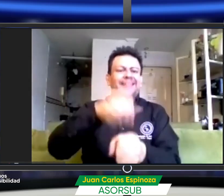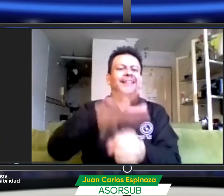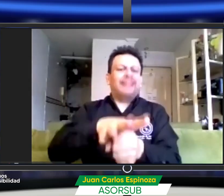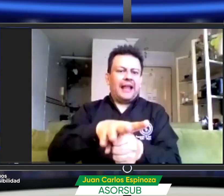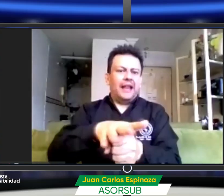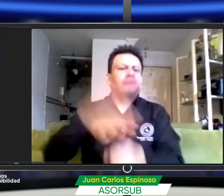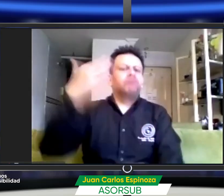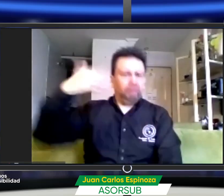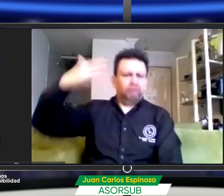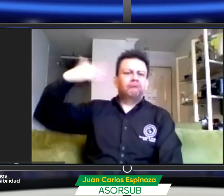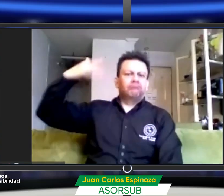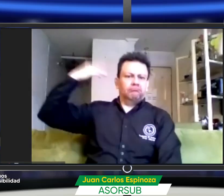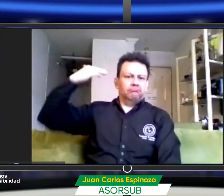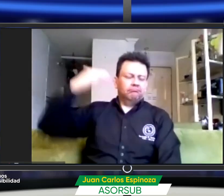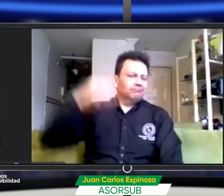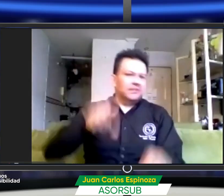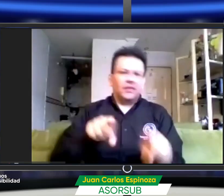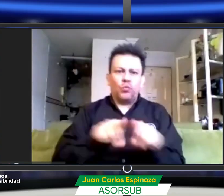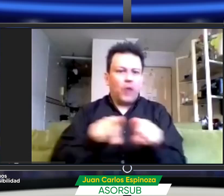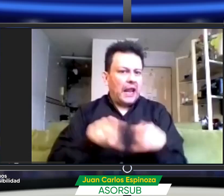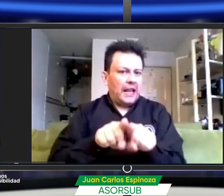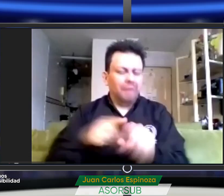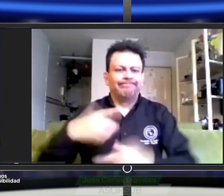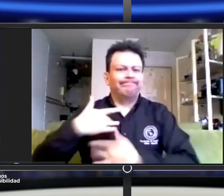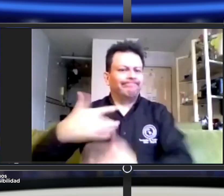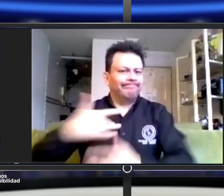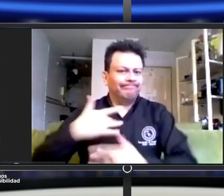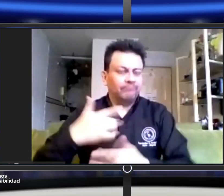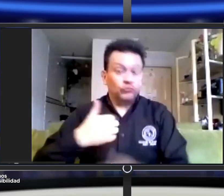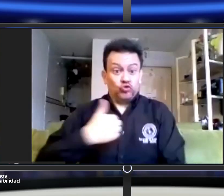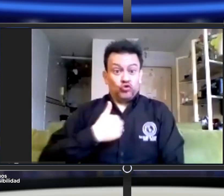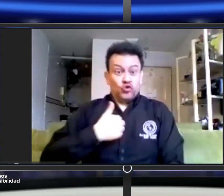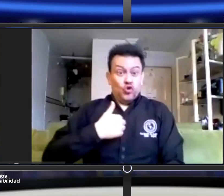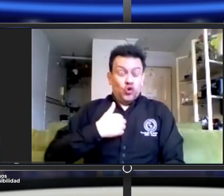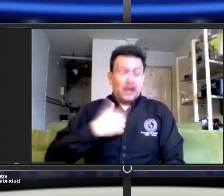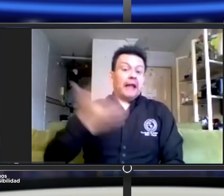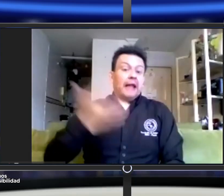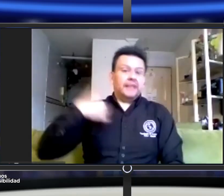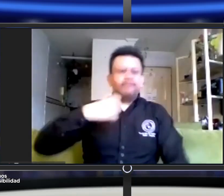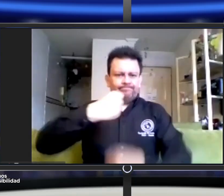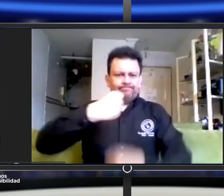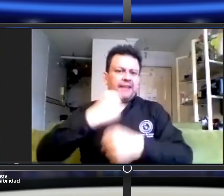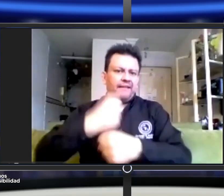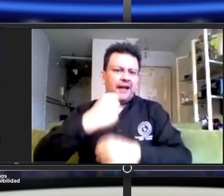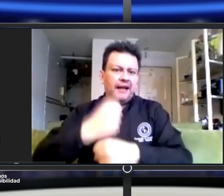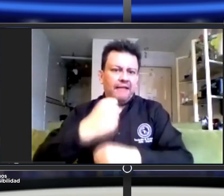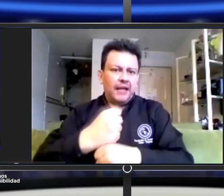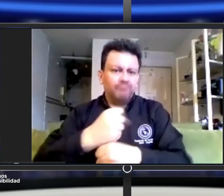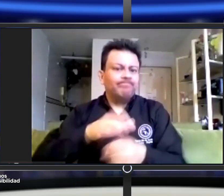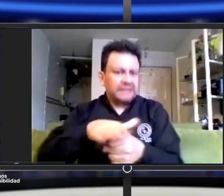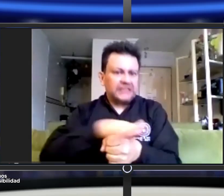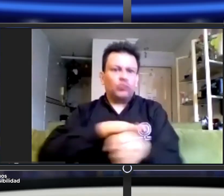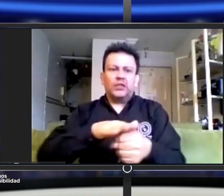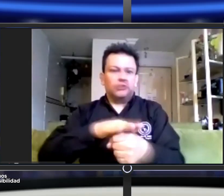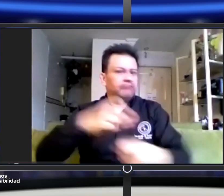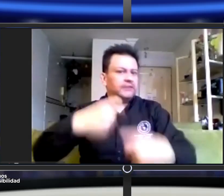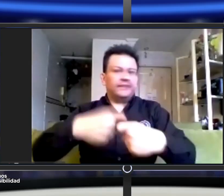2012 en los diferentes consejos distritales, como representante del consejo distrital, fue voluntario.